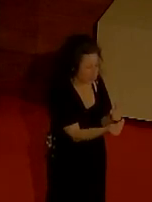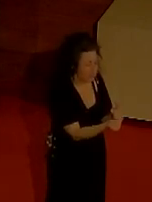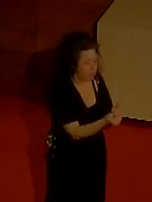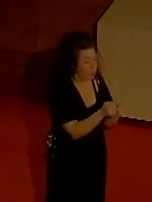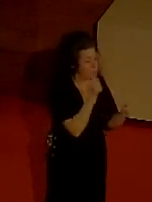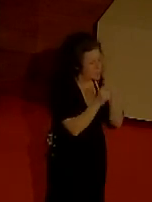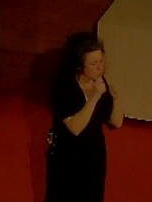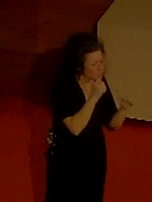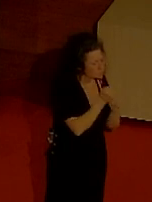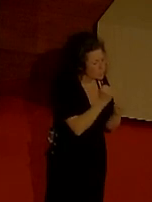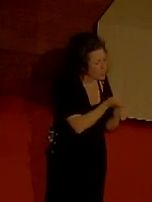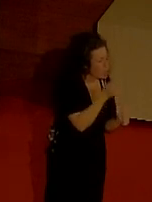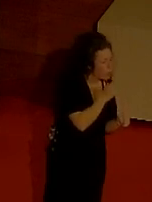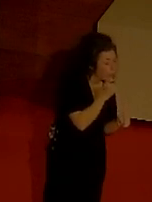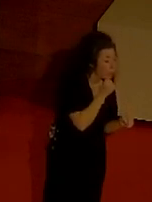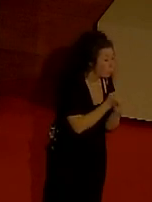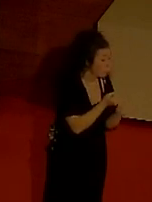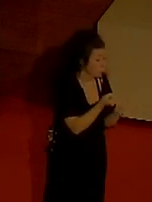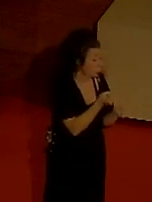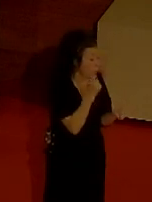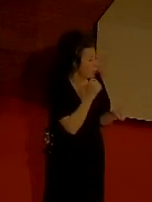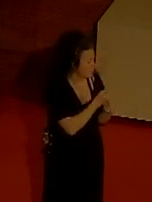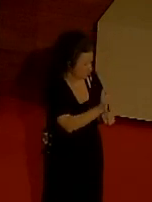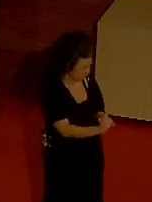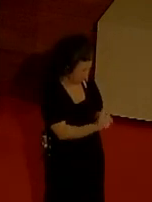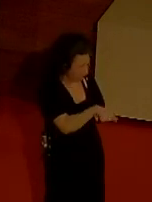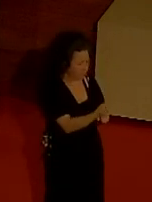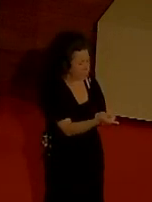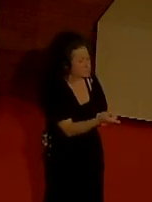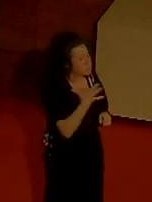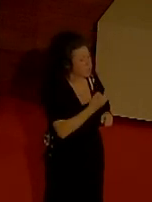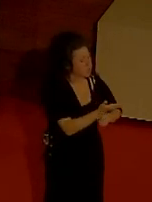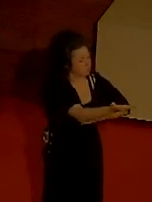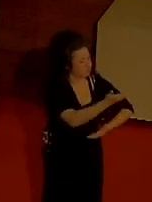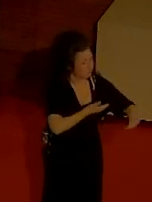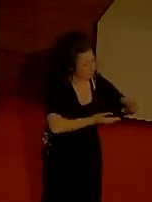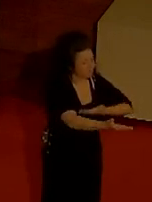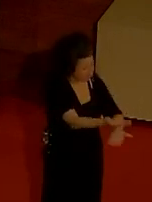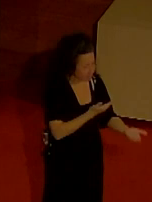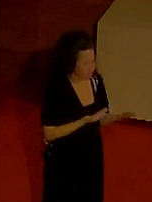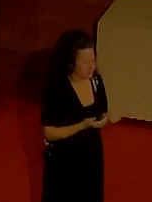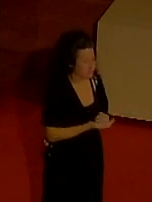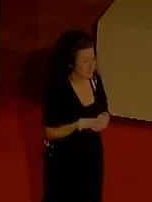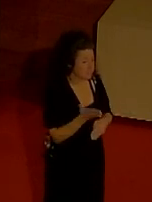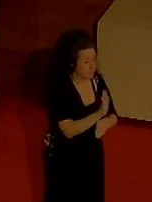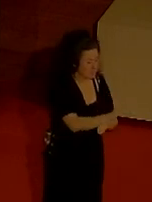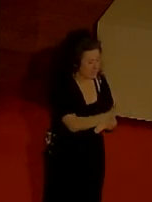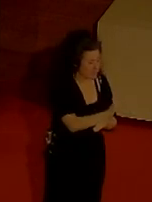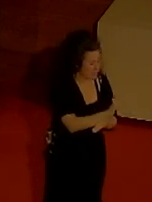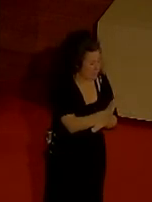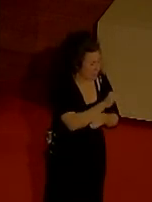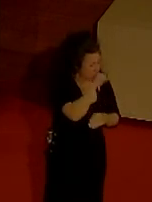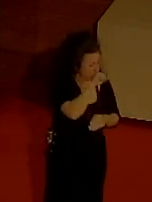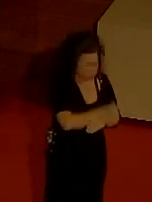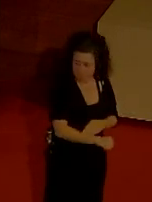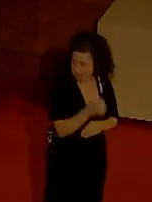escuchar preguntas, comentarios para ver, creo que puede ser un intercambio interesante. Esta es mi presentación favorita porque tengo este mando